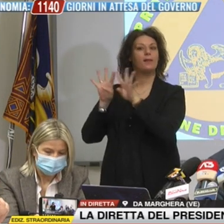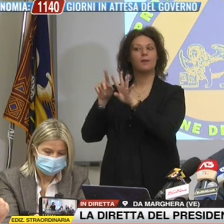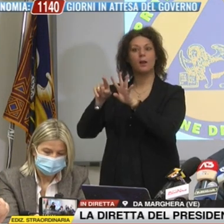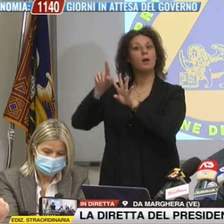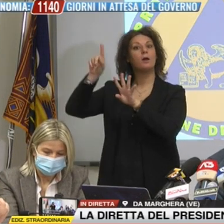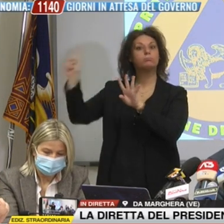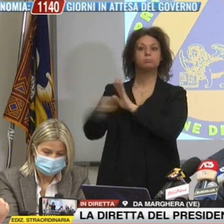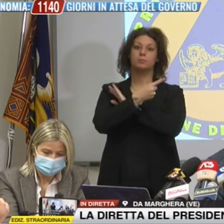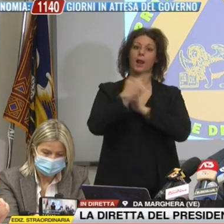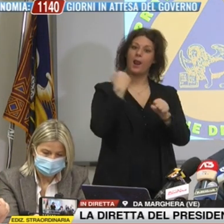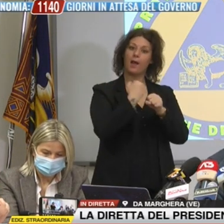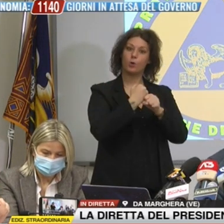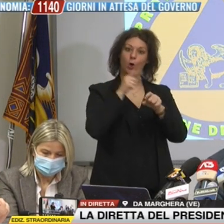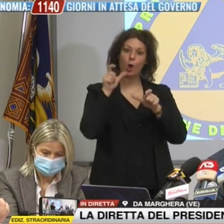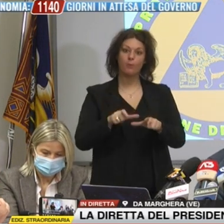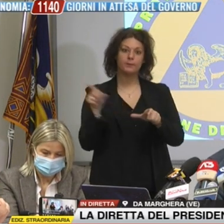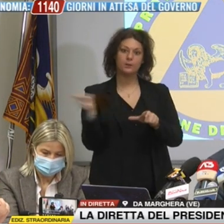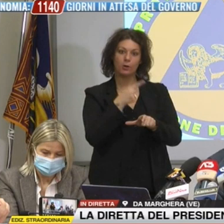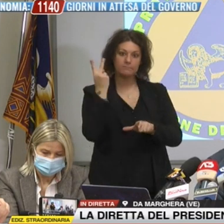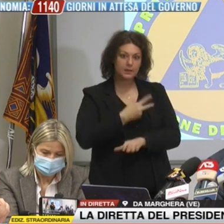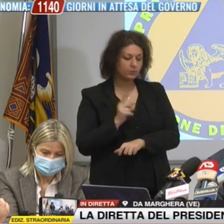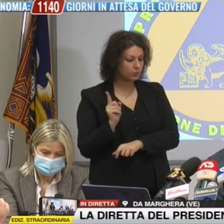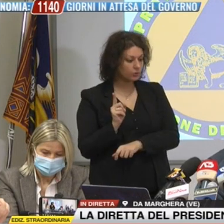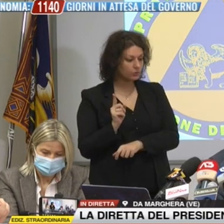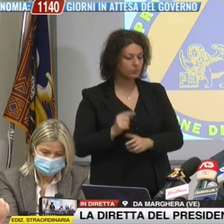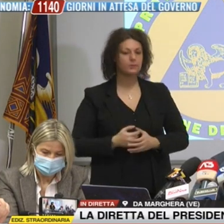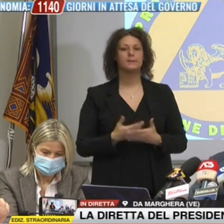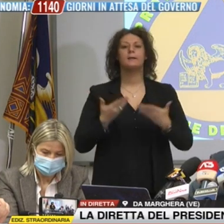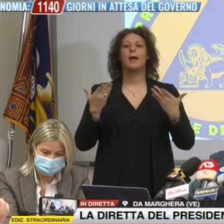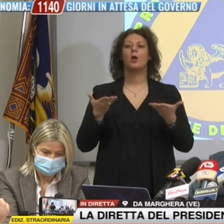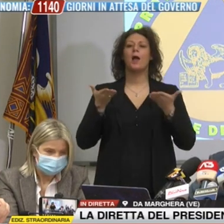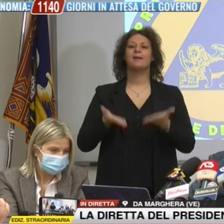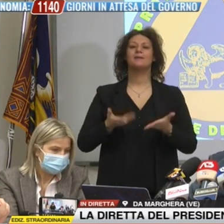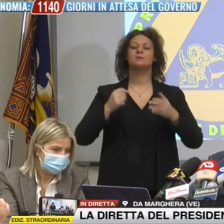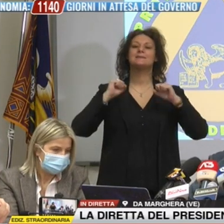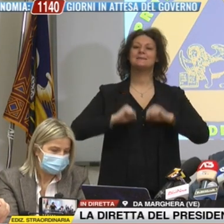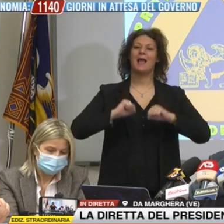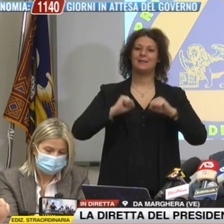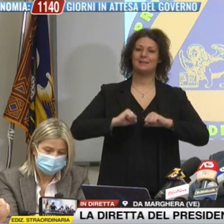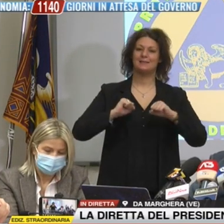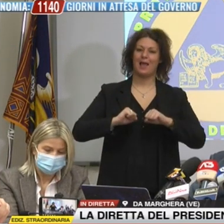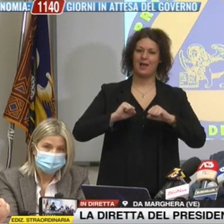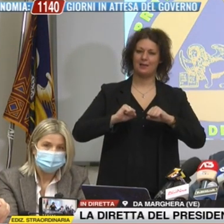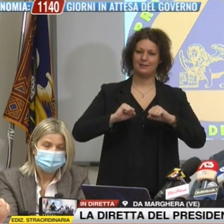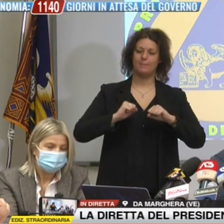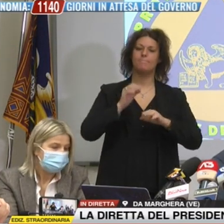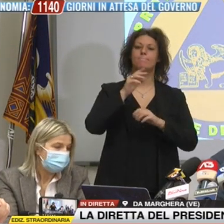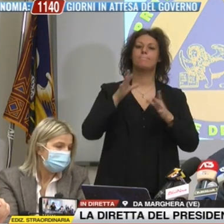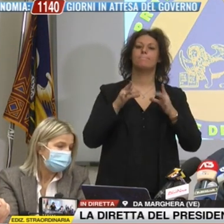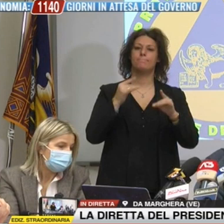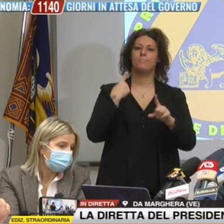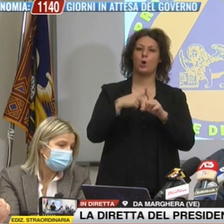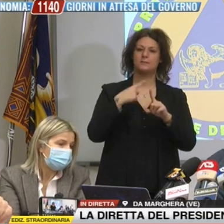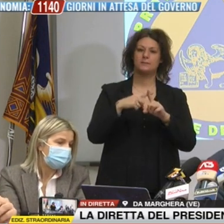Allora, il numero dei positivi, diciamo, in quelli attualmente positivi, è intorno alle 2000